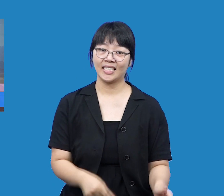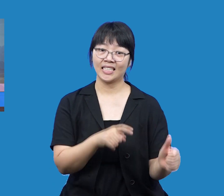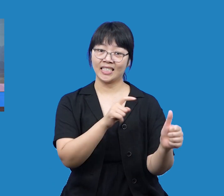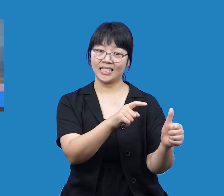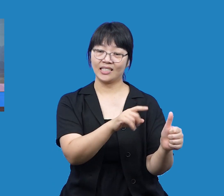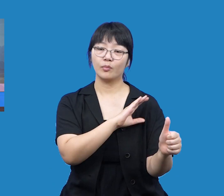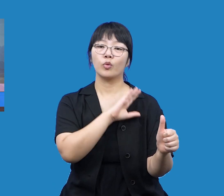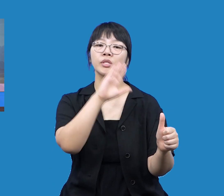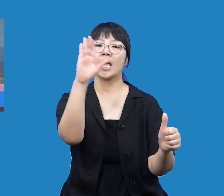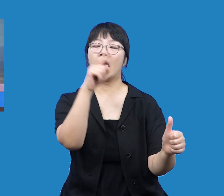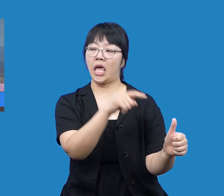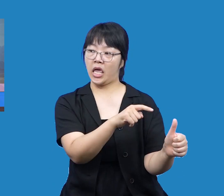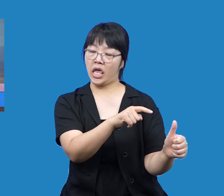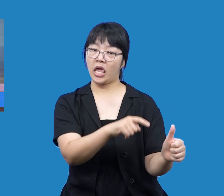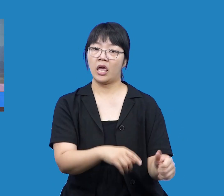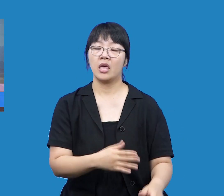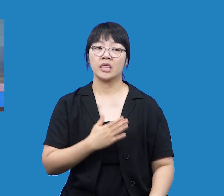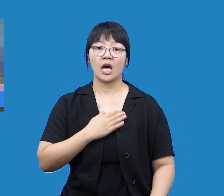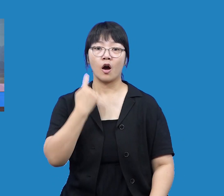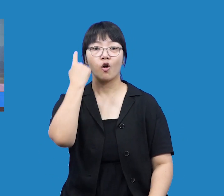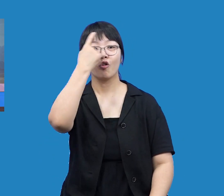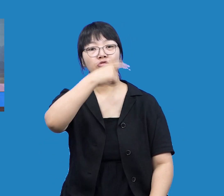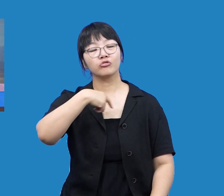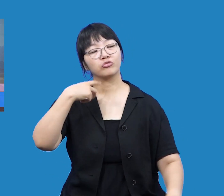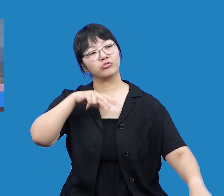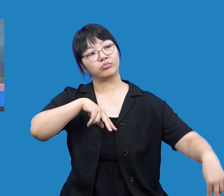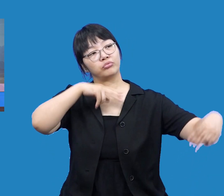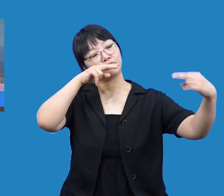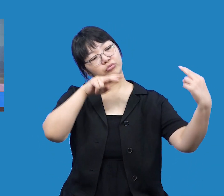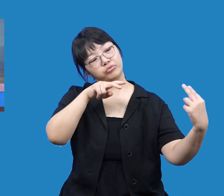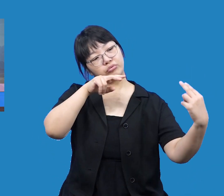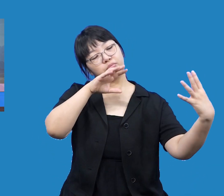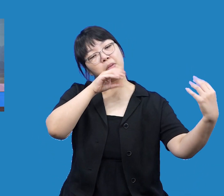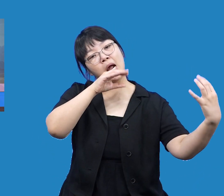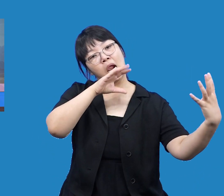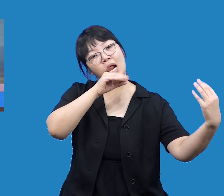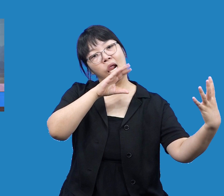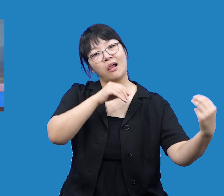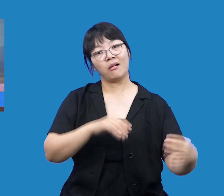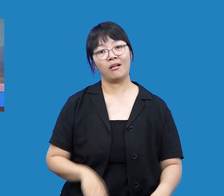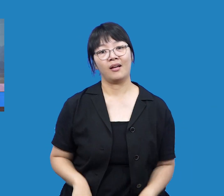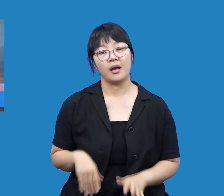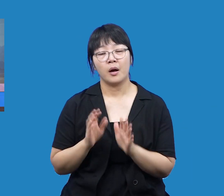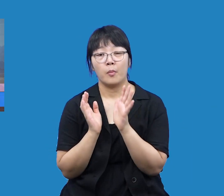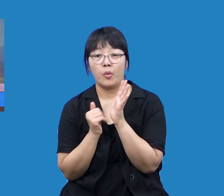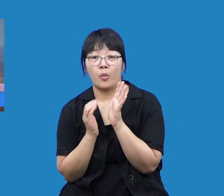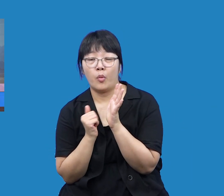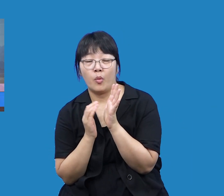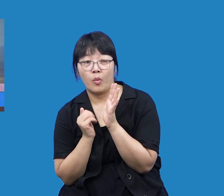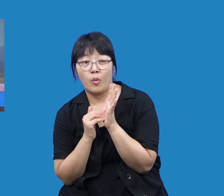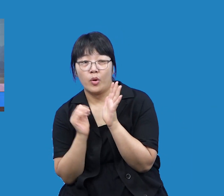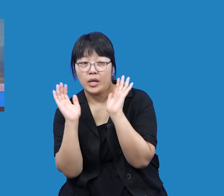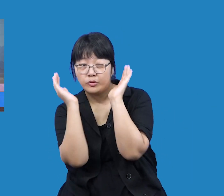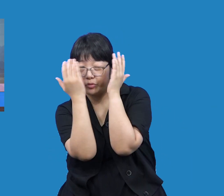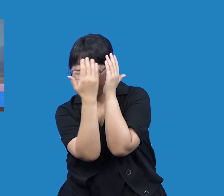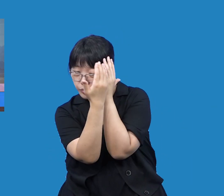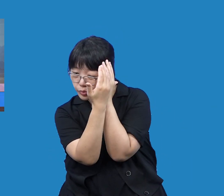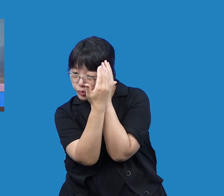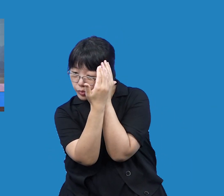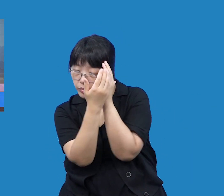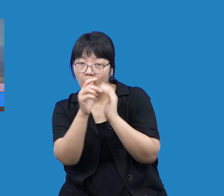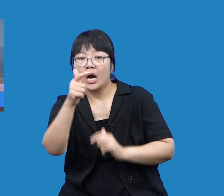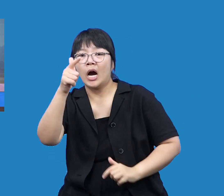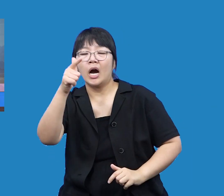누굴까요? 모세죠. 내가 대면해서 말한다. 은밀히 말하는 것이 아니라 내가 모세에게 말할 때는